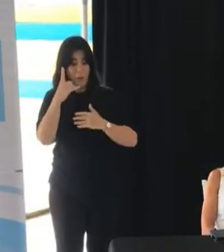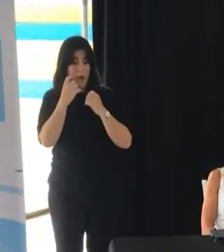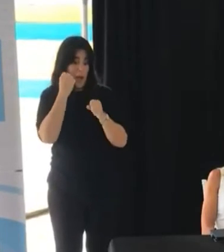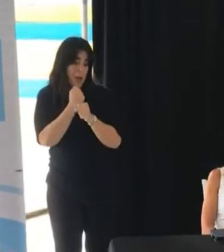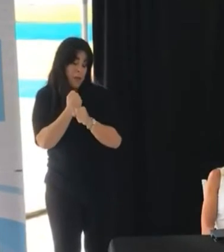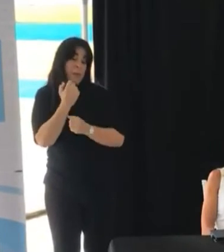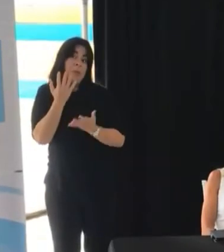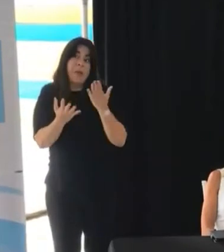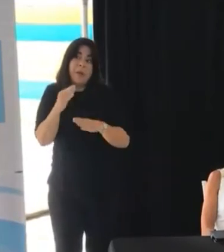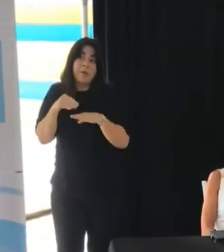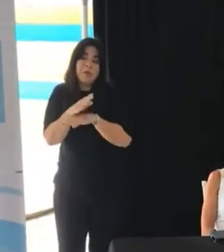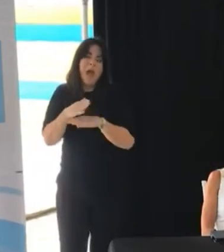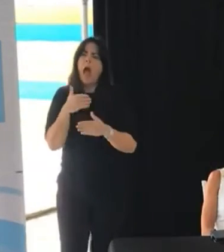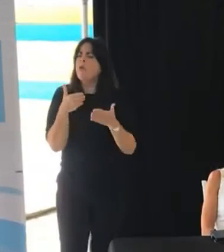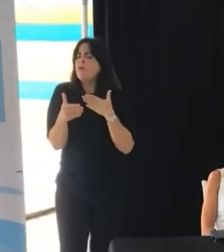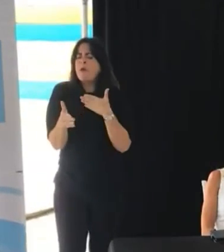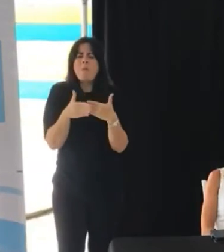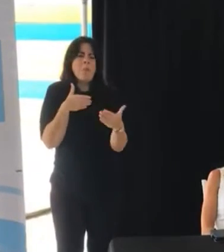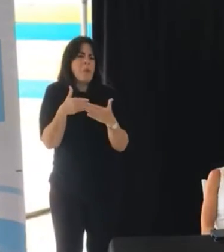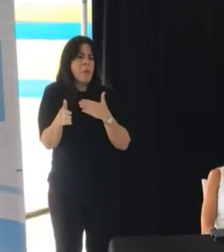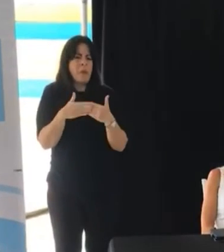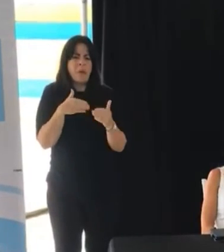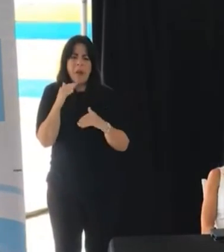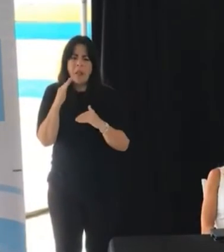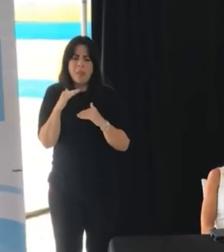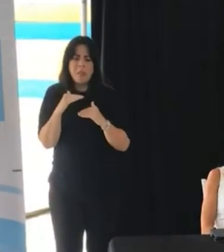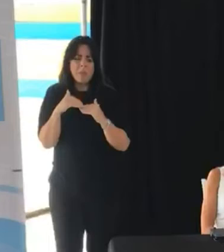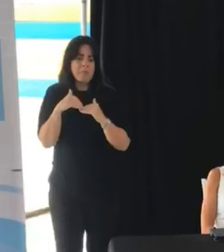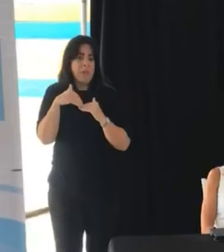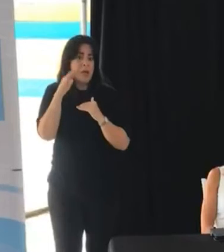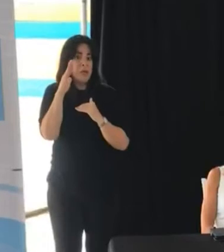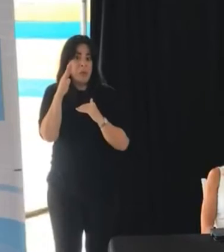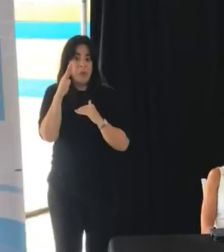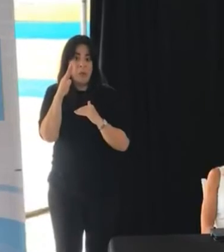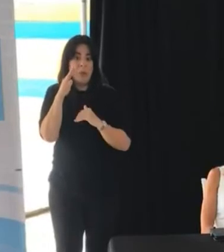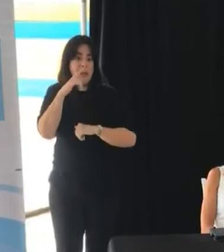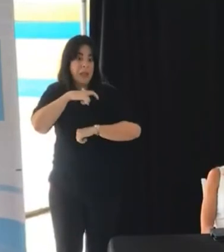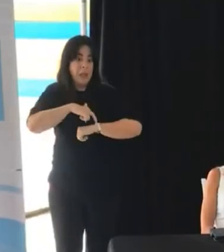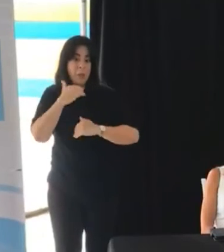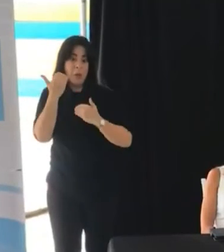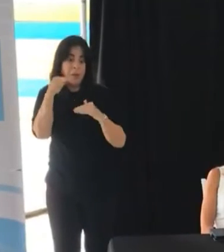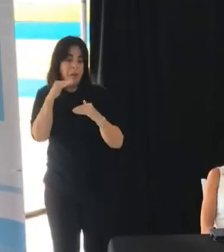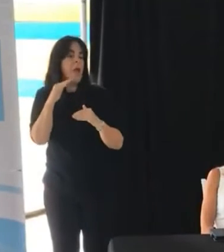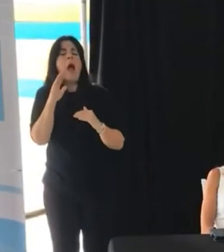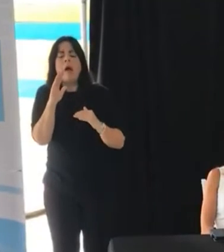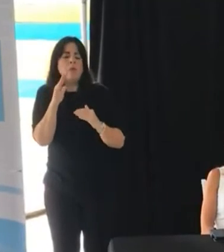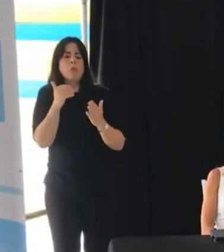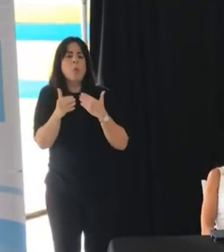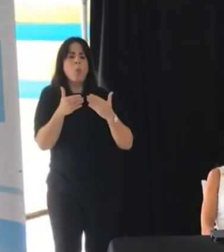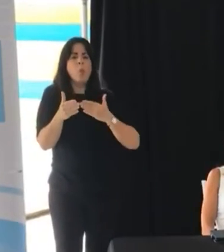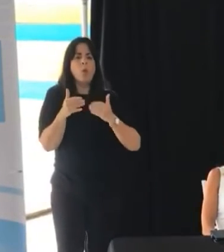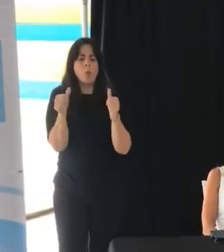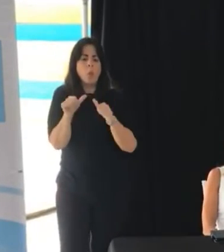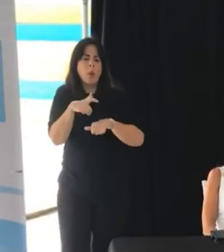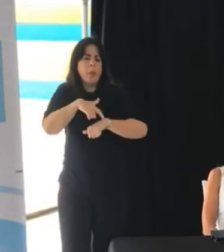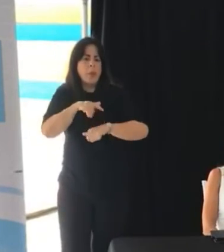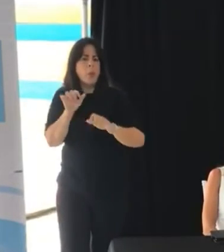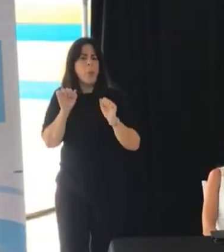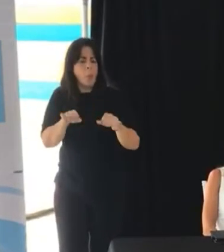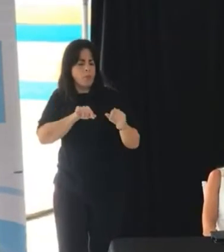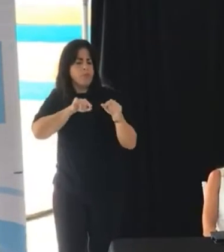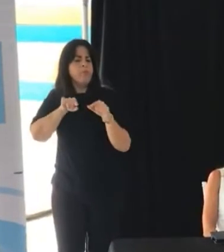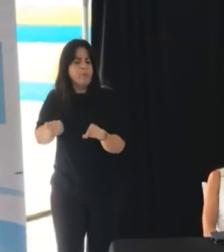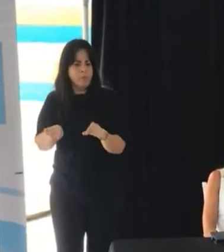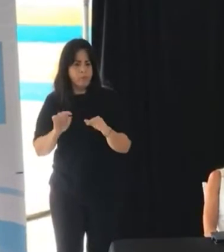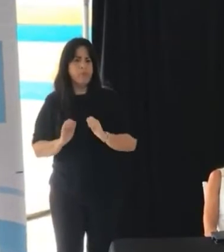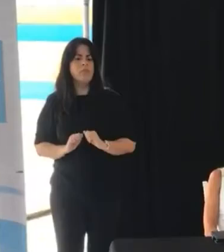recomendación diga, no importa, a usted se le pasó la fecha de su segunda dosis, usted puede ir en el momento más oportuno que tenga, lo